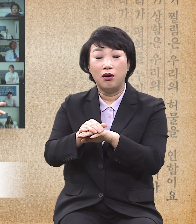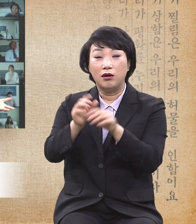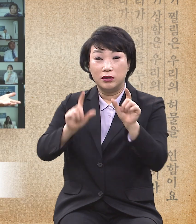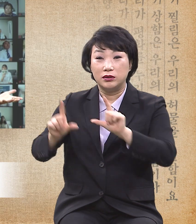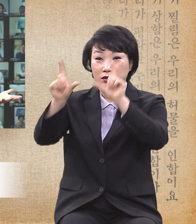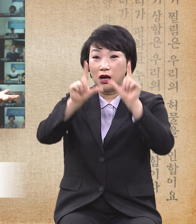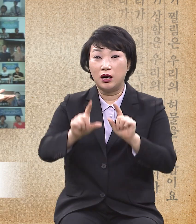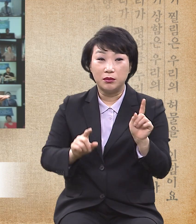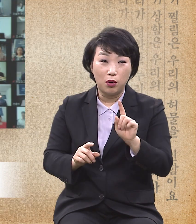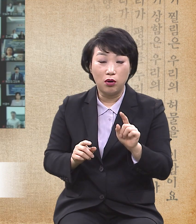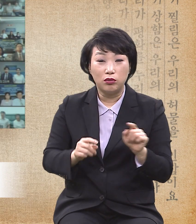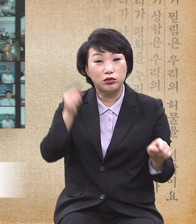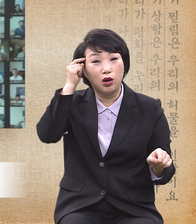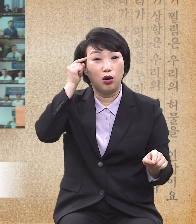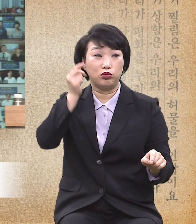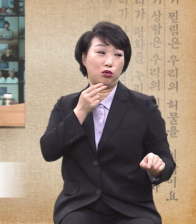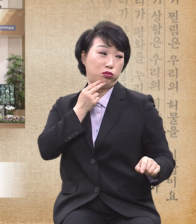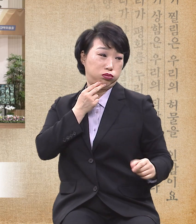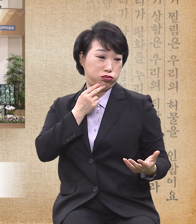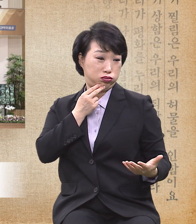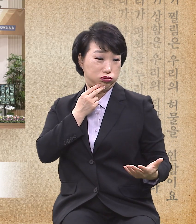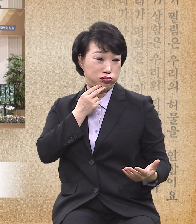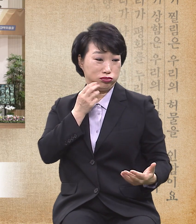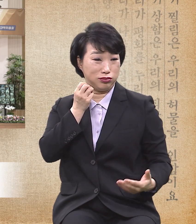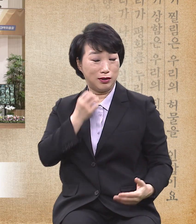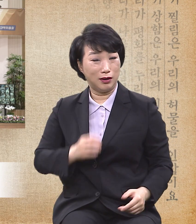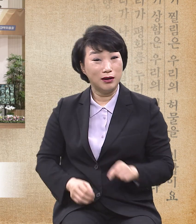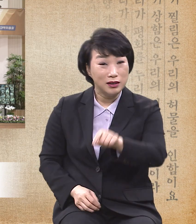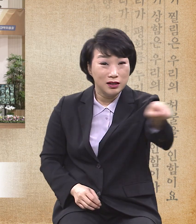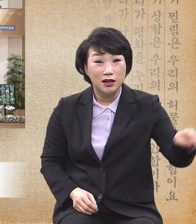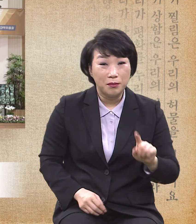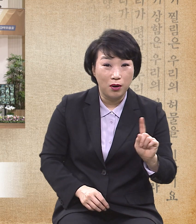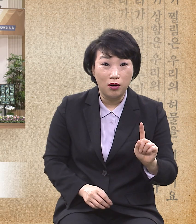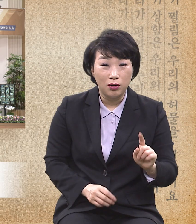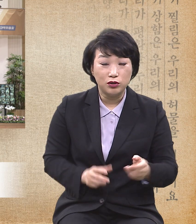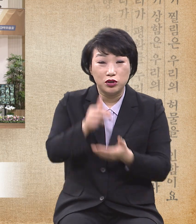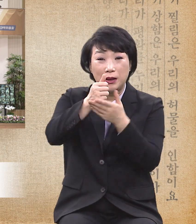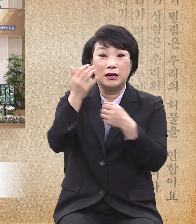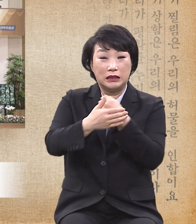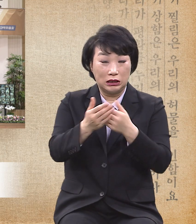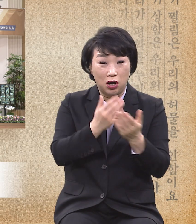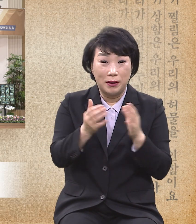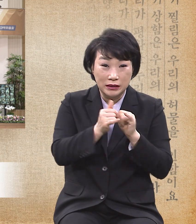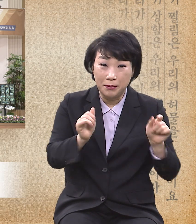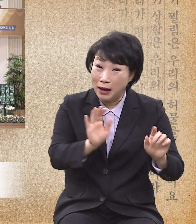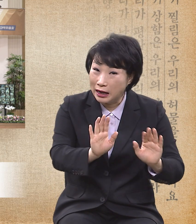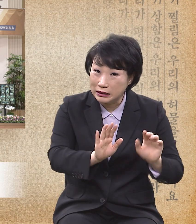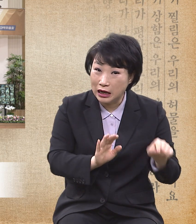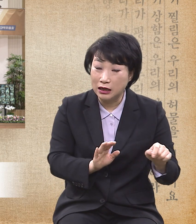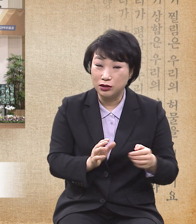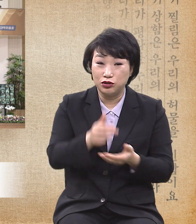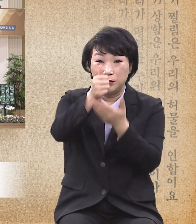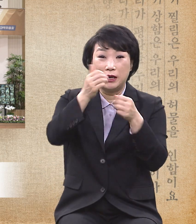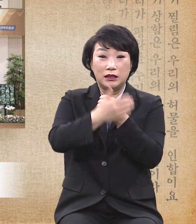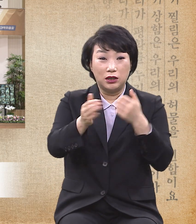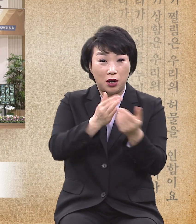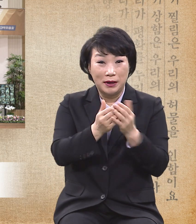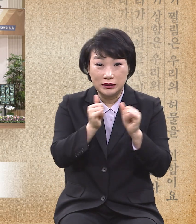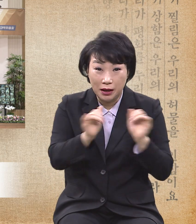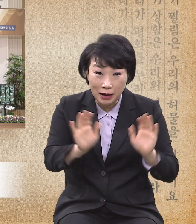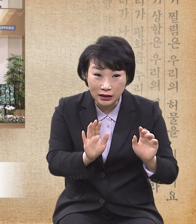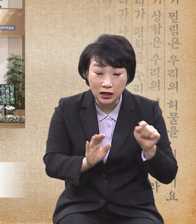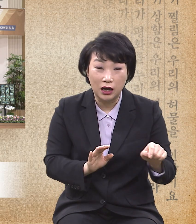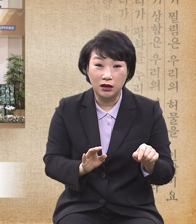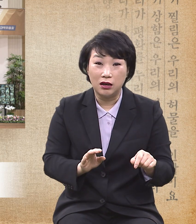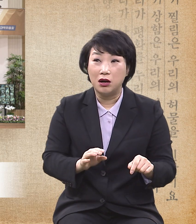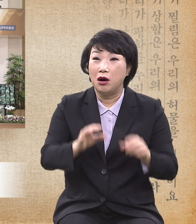살 의향이 없는 거지. 이 사람은 가진 사람 아니고 이 사람은 가진 사람은 아니야.